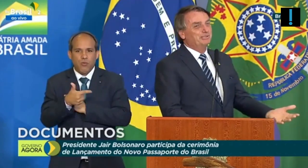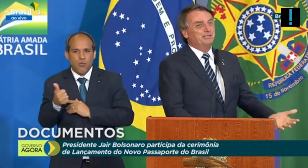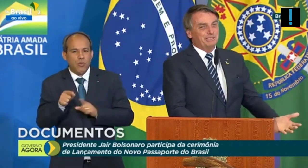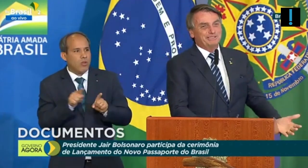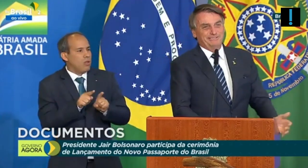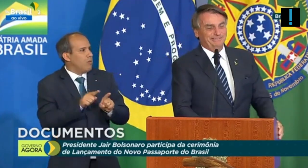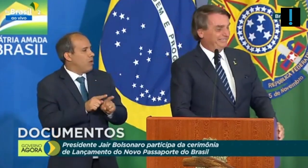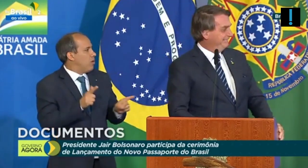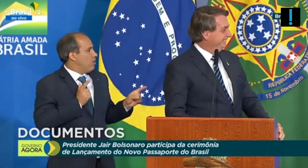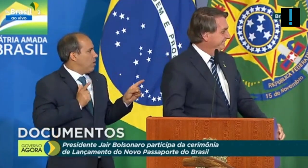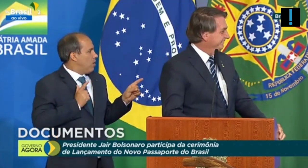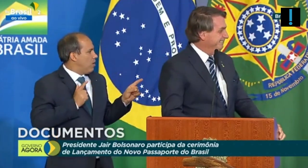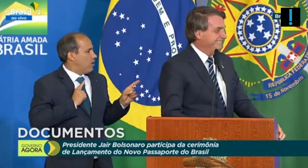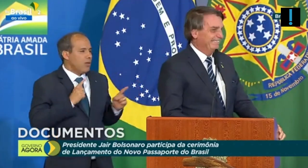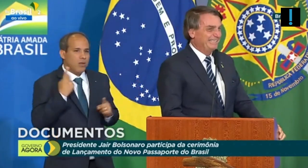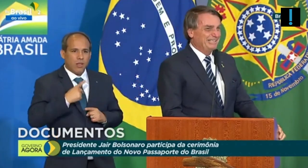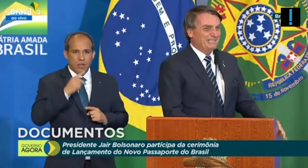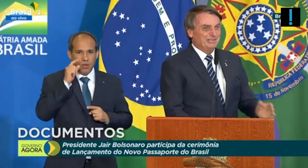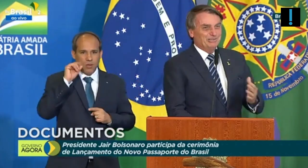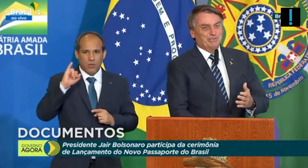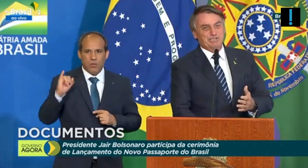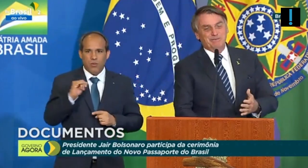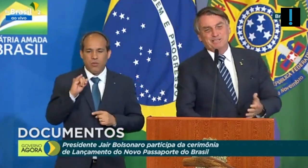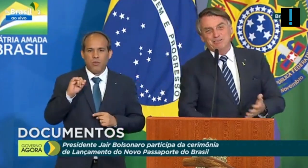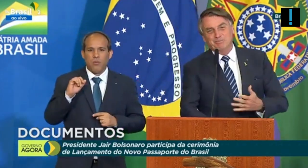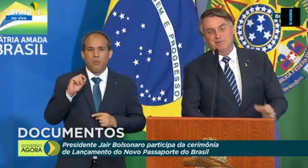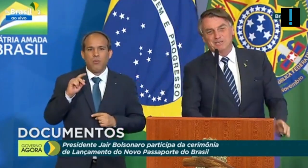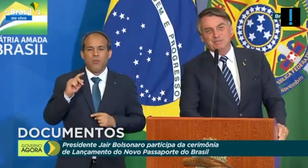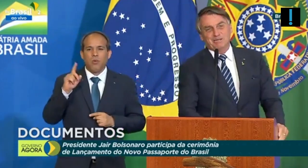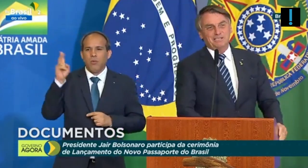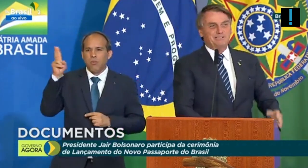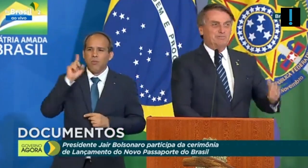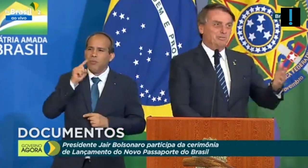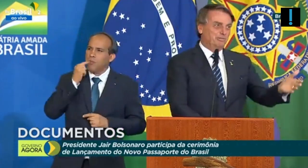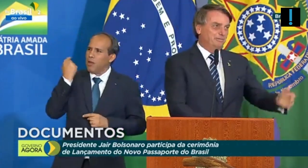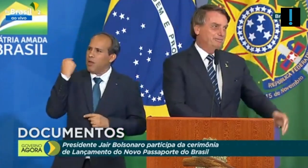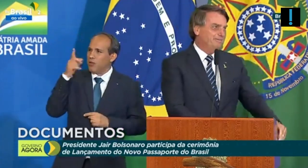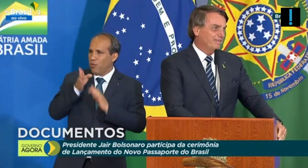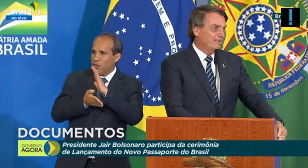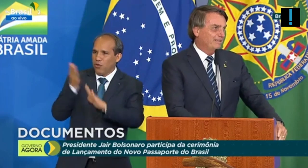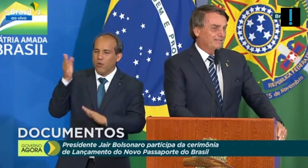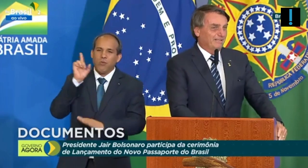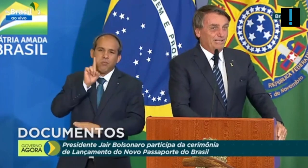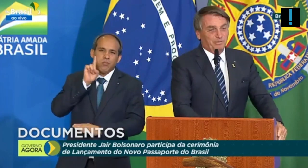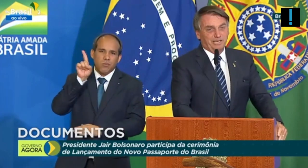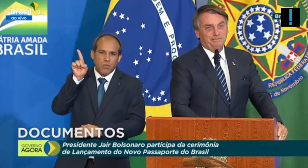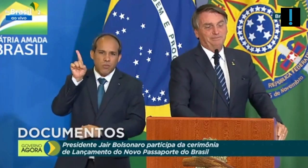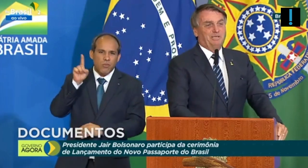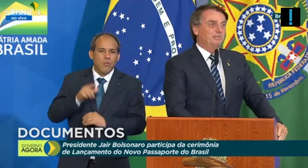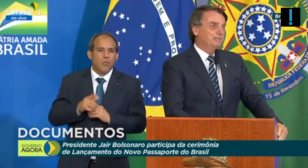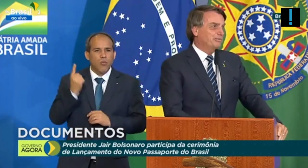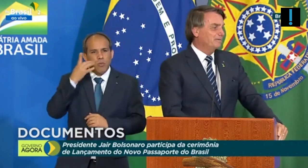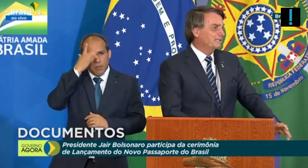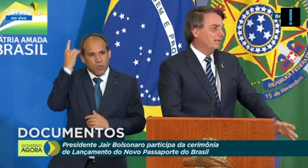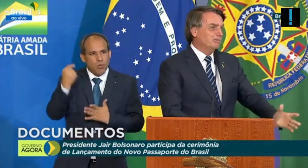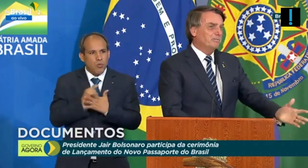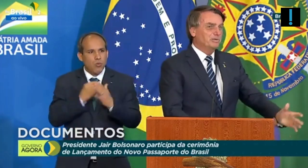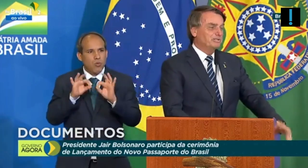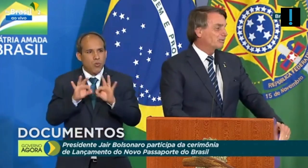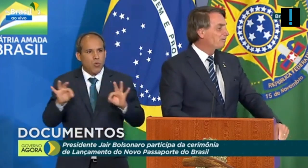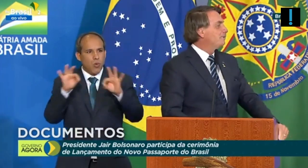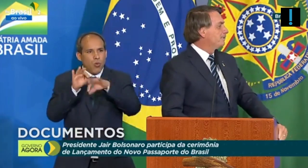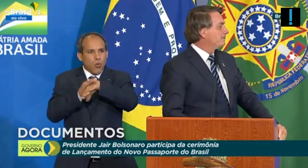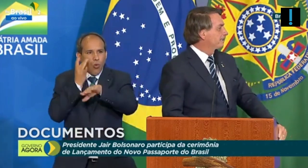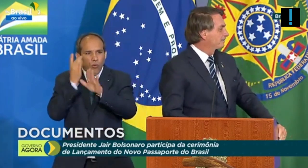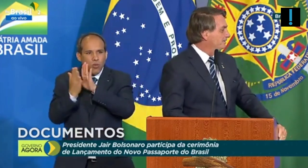JB norte-americano. O norte-americano, há poucas semanas, mandou alguém da ONU conversar com o